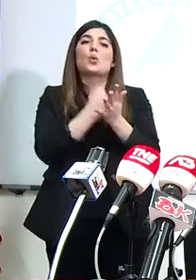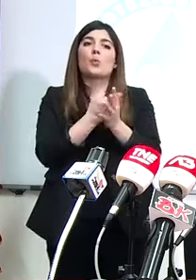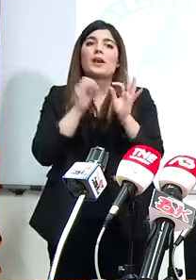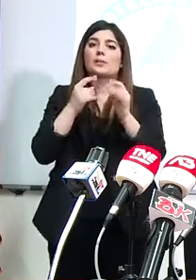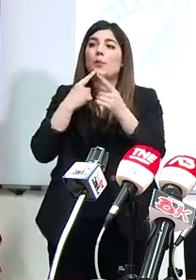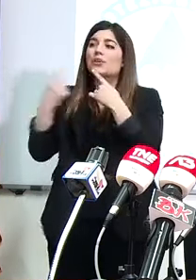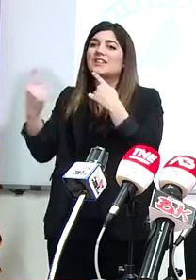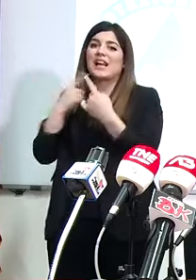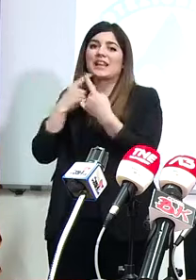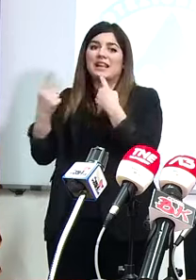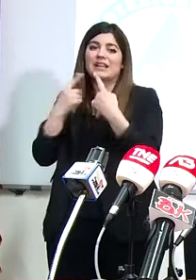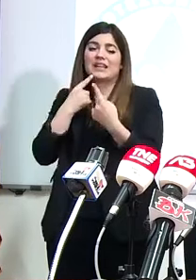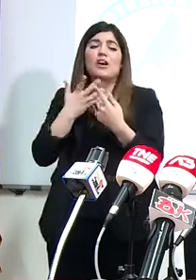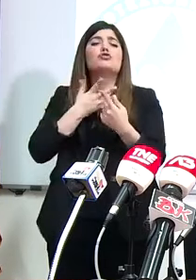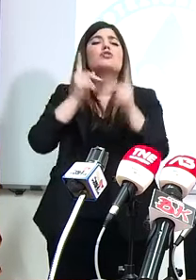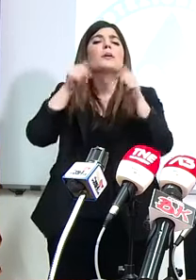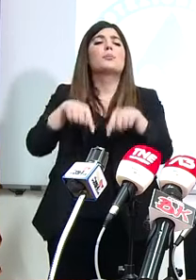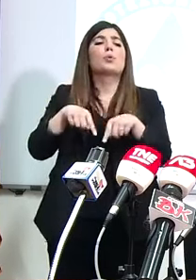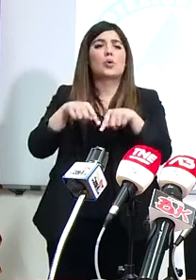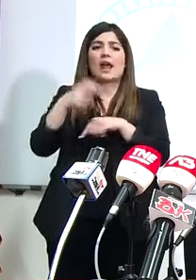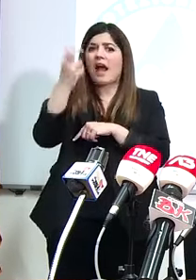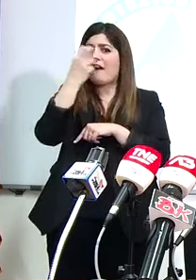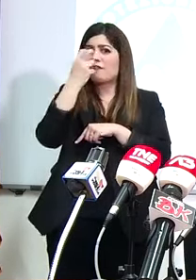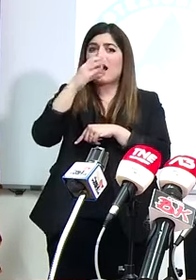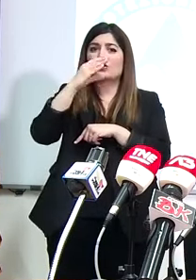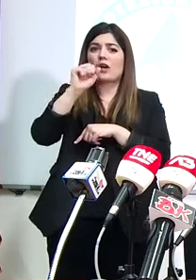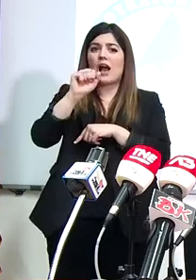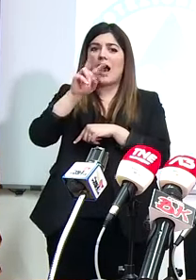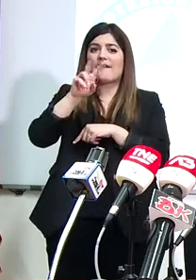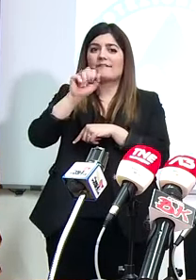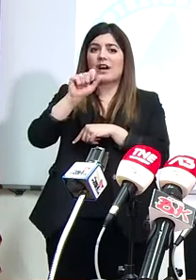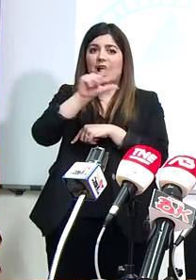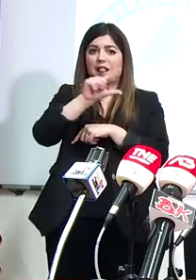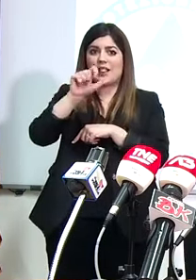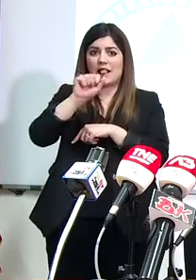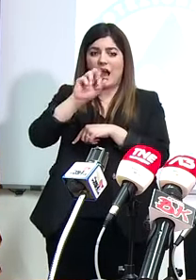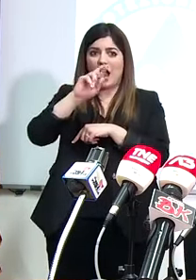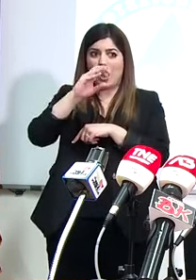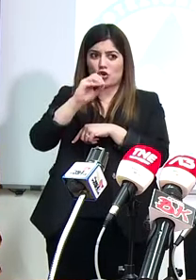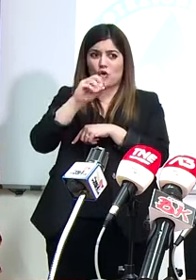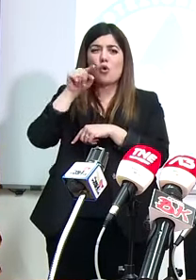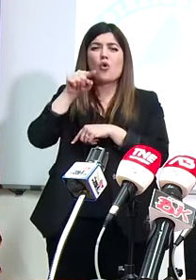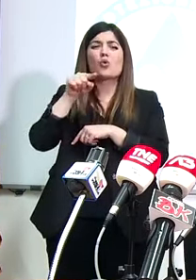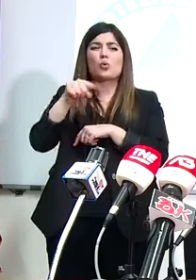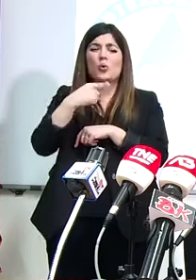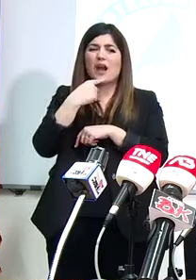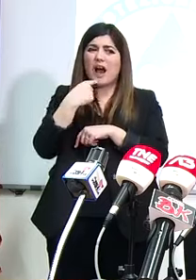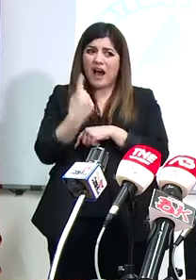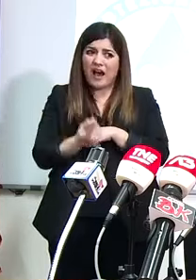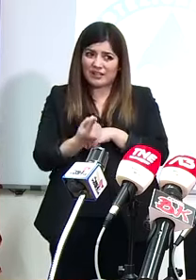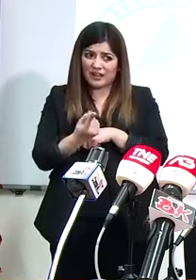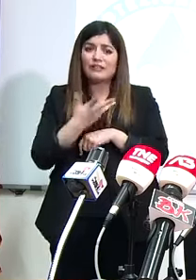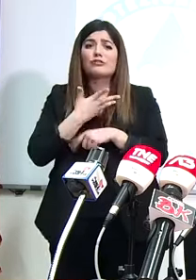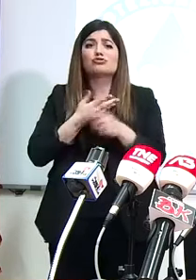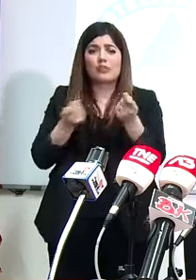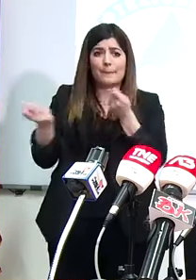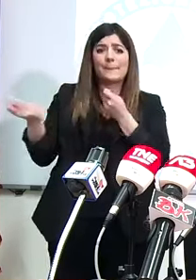avvocato cavallaro che appunto giuseppe cavallaro che si è qualificato come mediatore